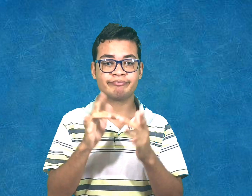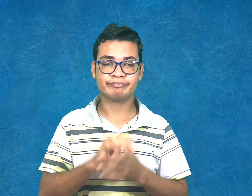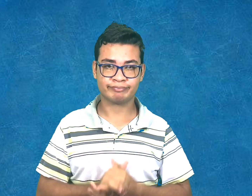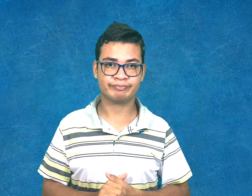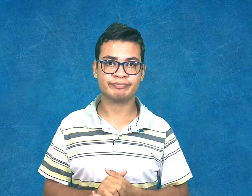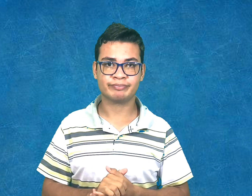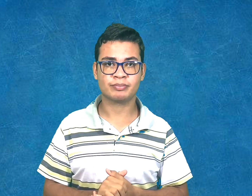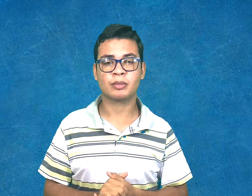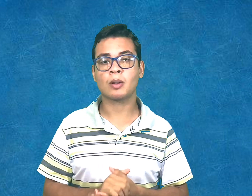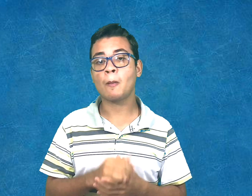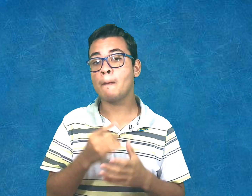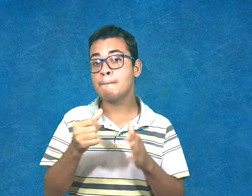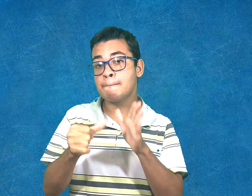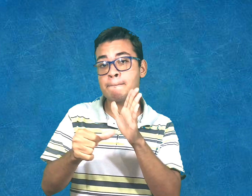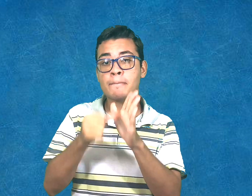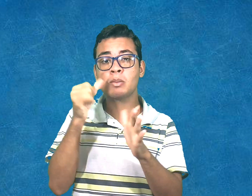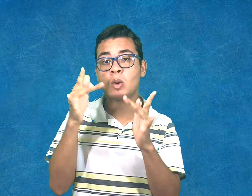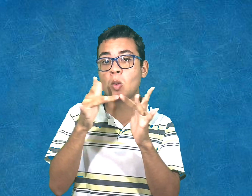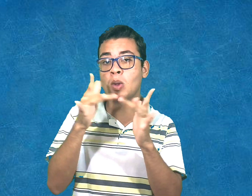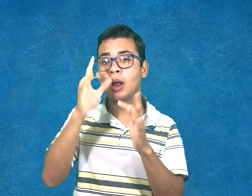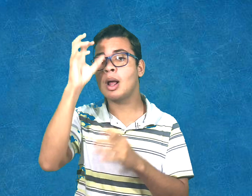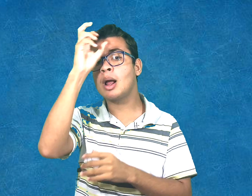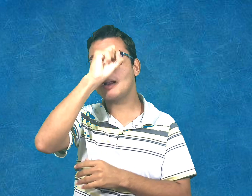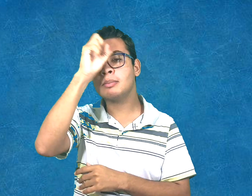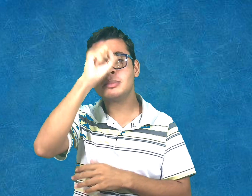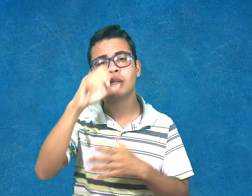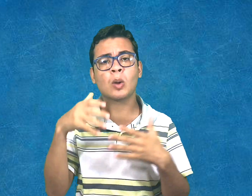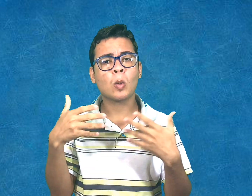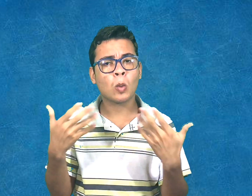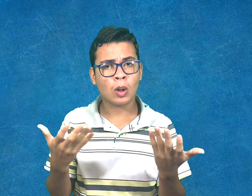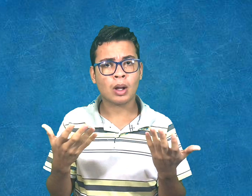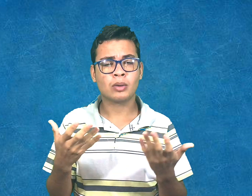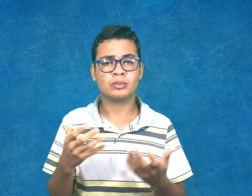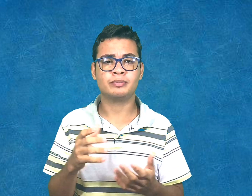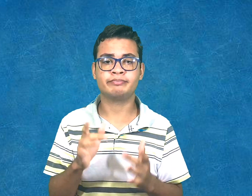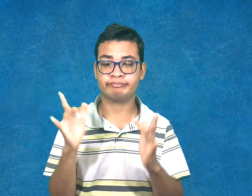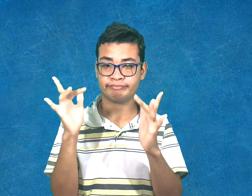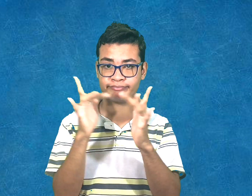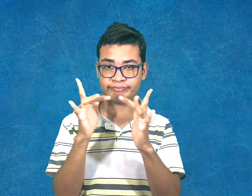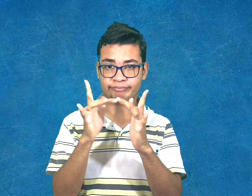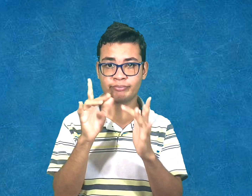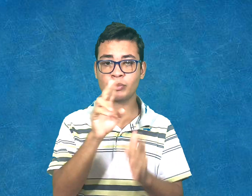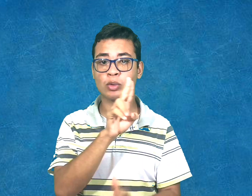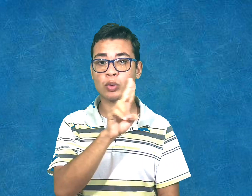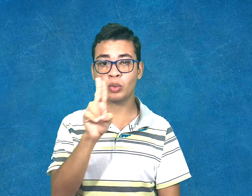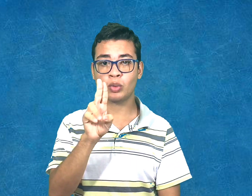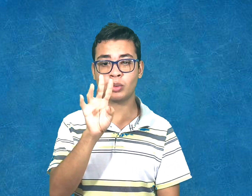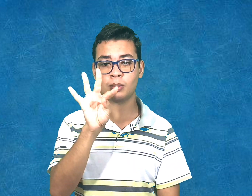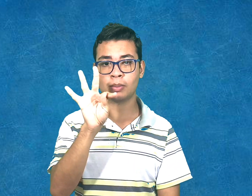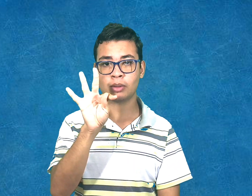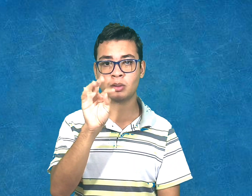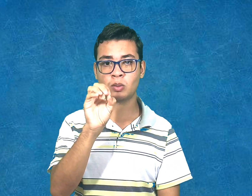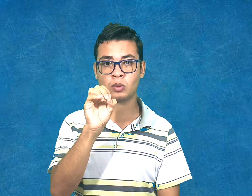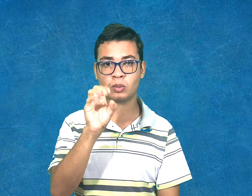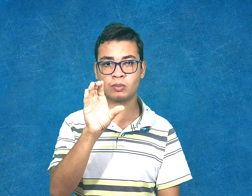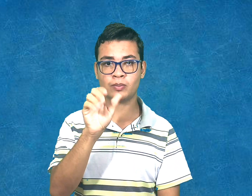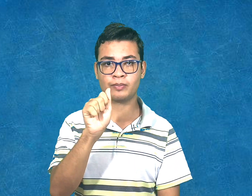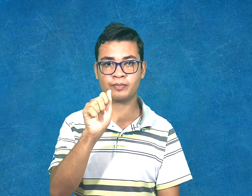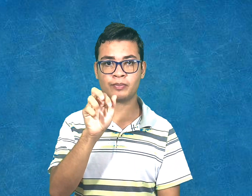o primeiro contato que nós vamos aprender é o contato chamado tocar. O símbolo